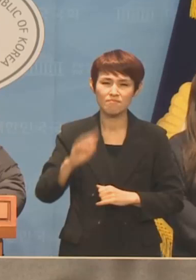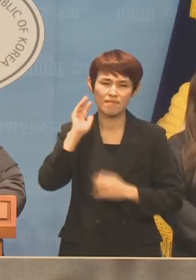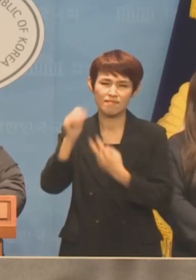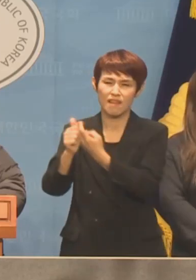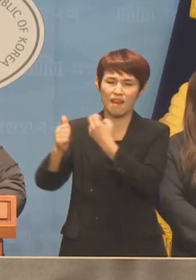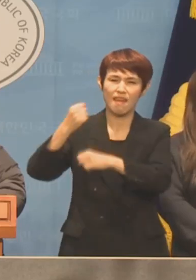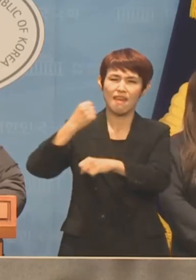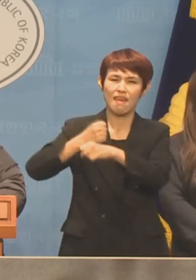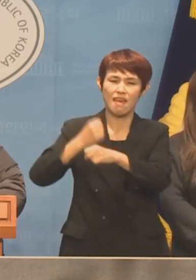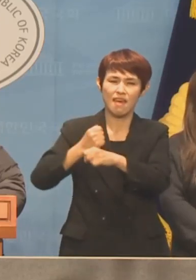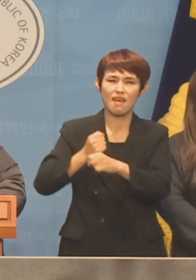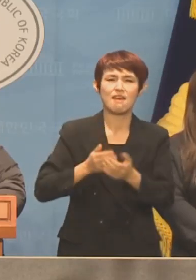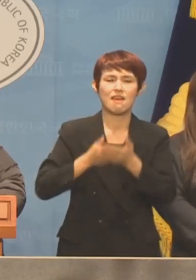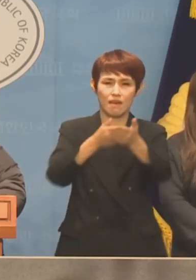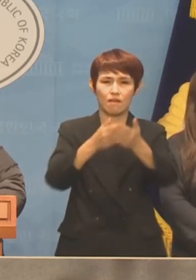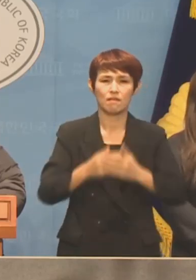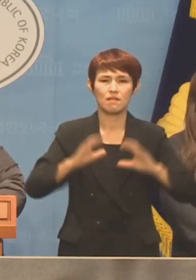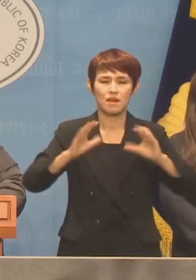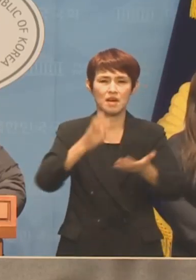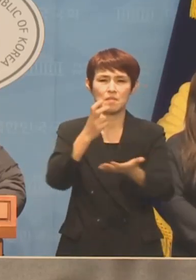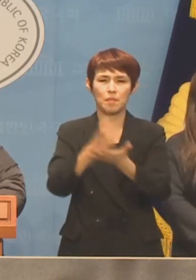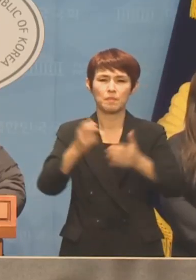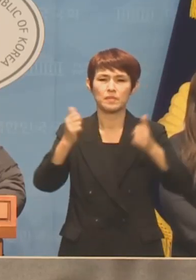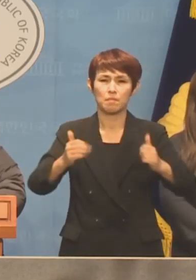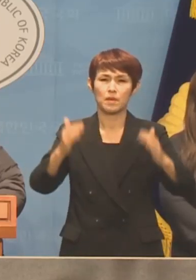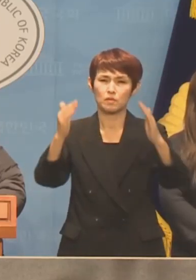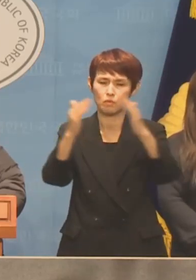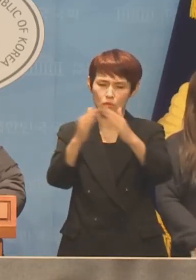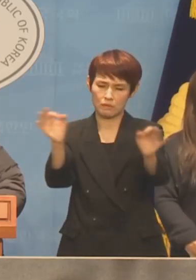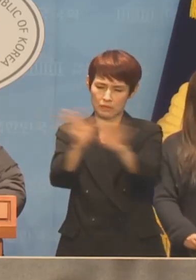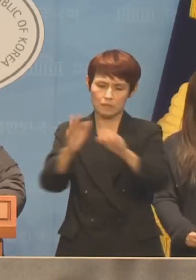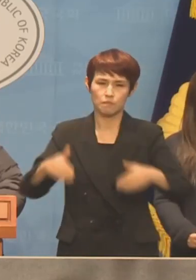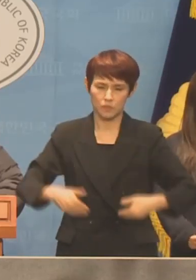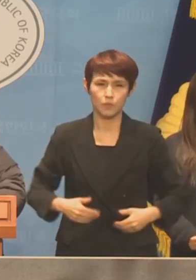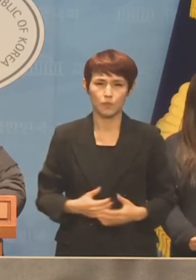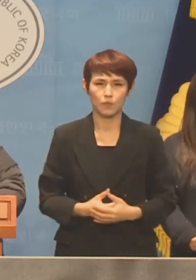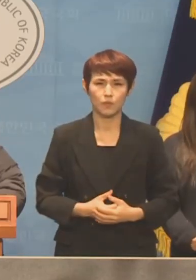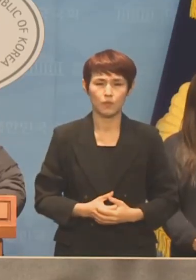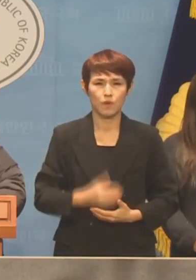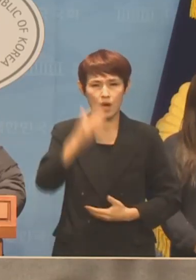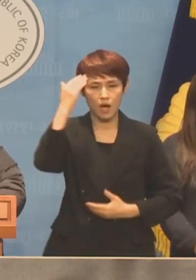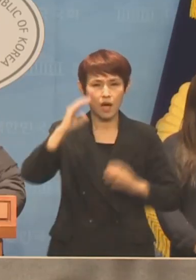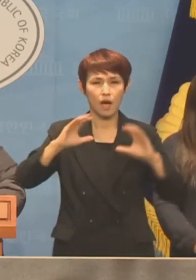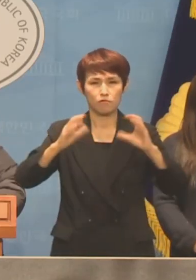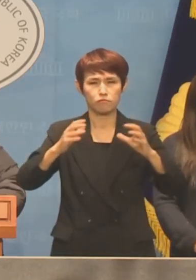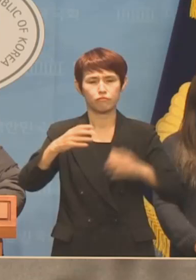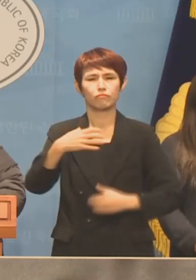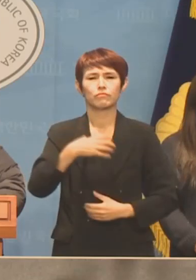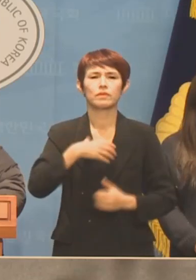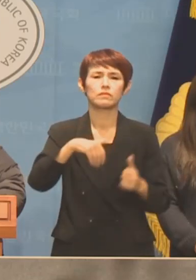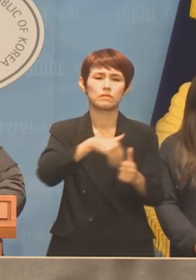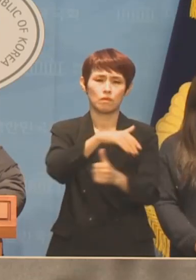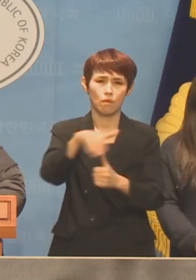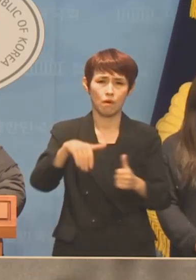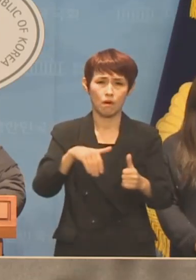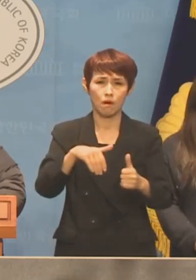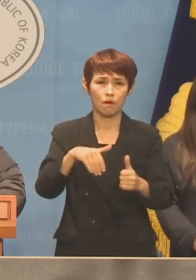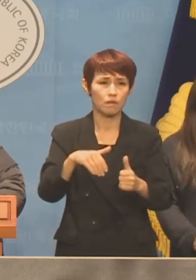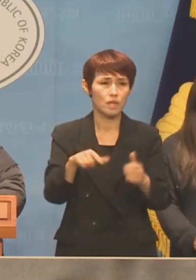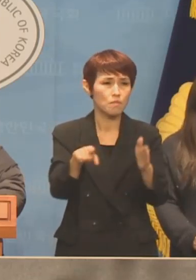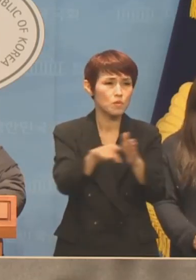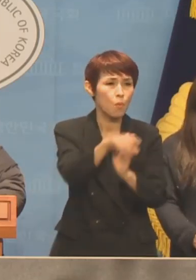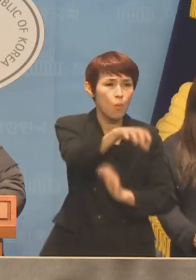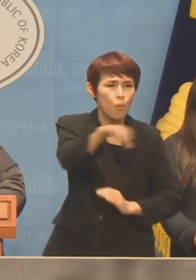편향적이다. 헌법재판소를 없애야 하는 것이 아닌가 싶다. 대한민국이 백척간대 위기에 놓였지만 믿을 만한 국가기관이